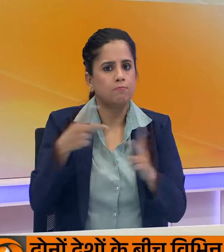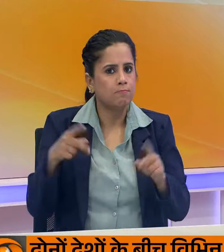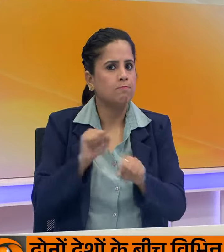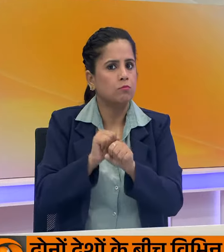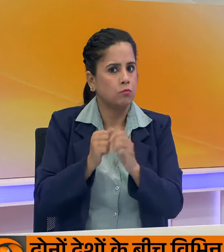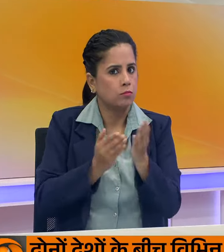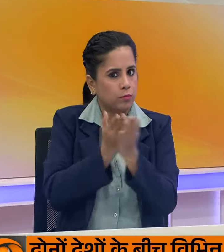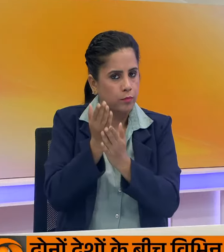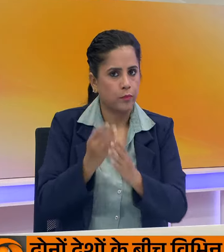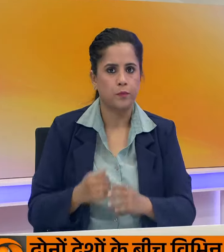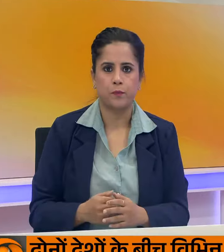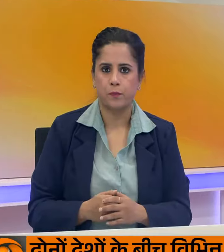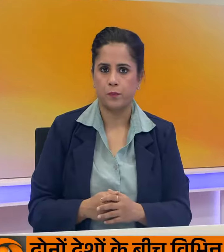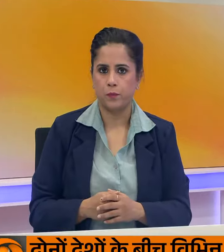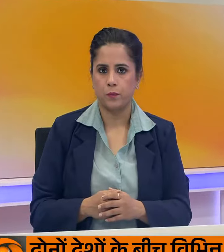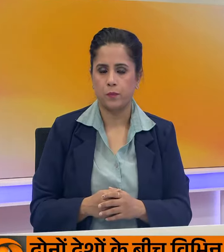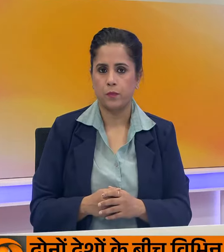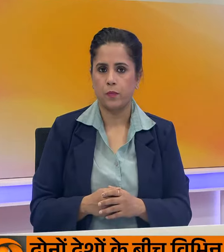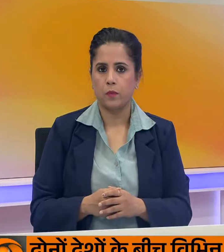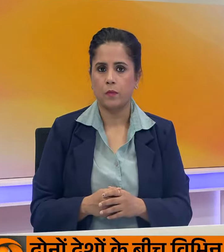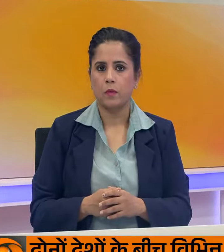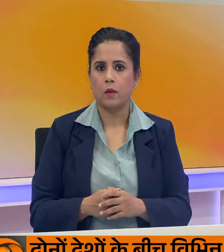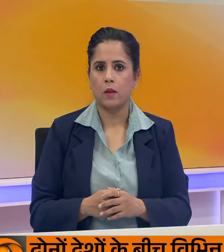कं मिनिस्ट नरेंद्र